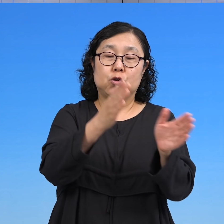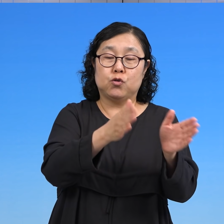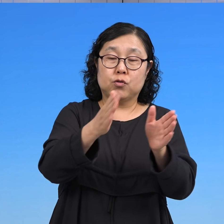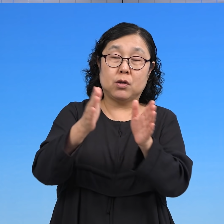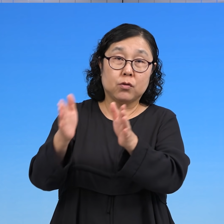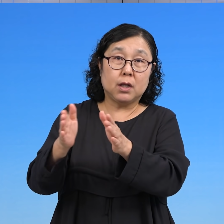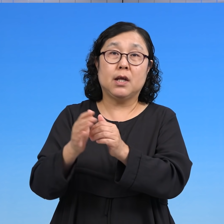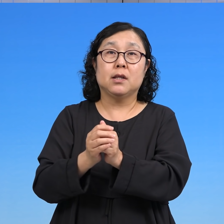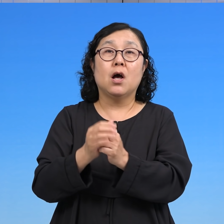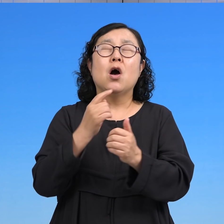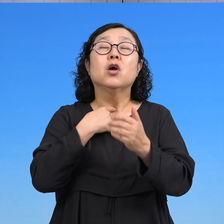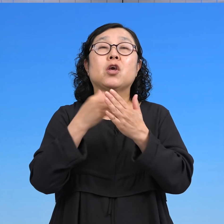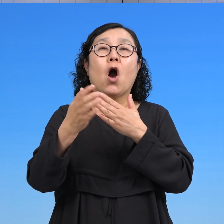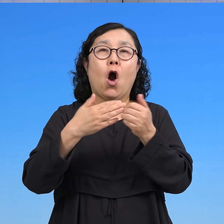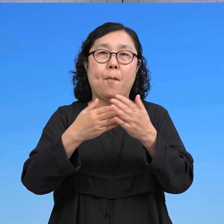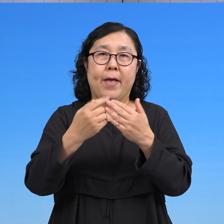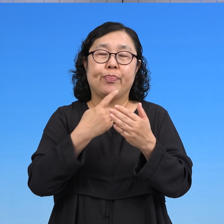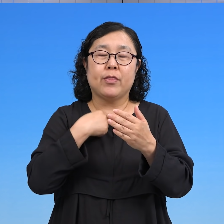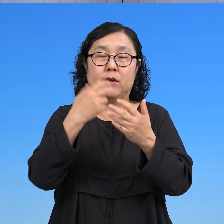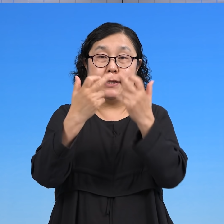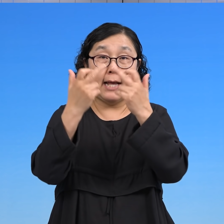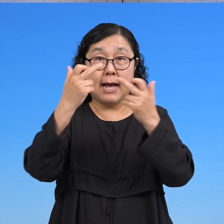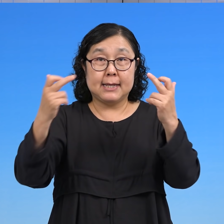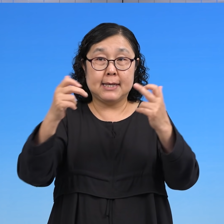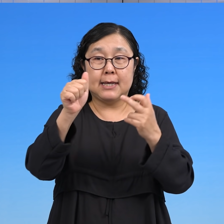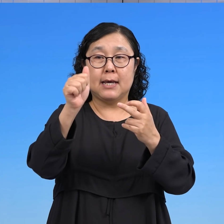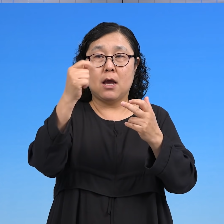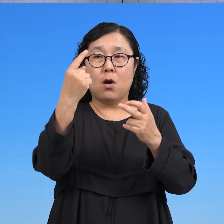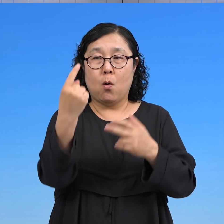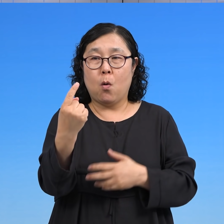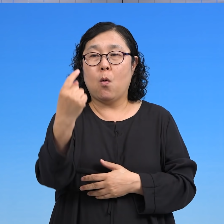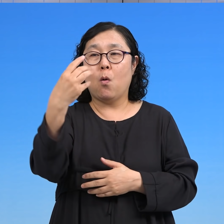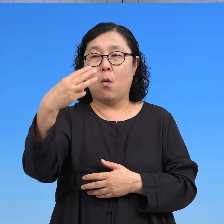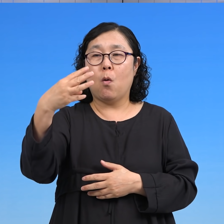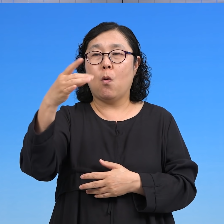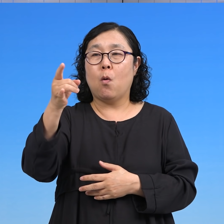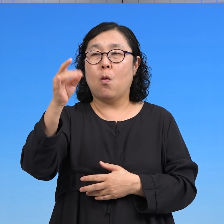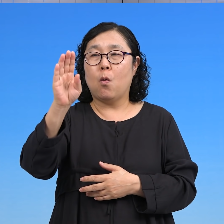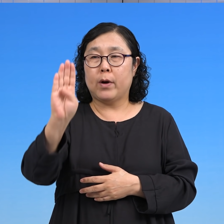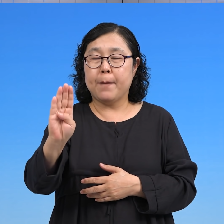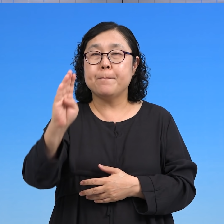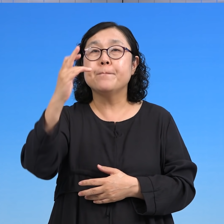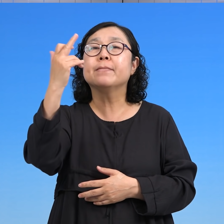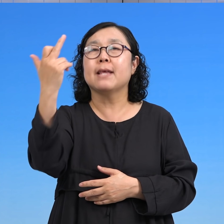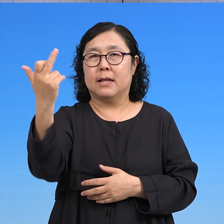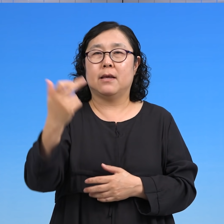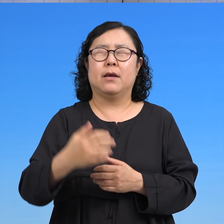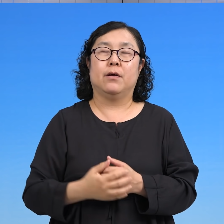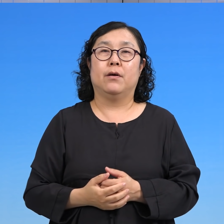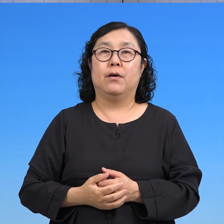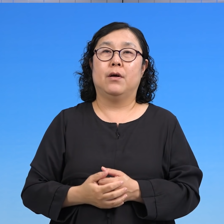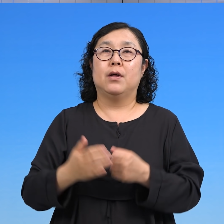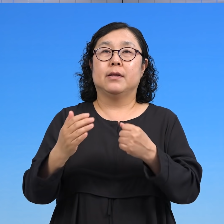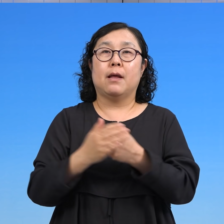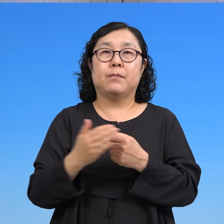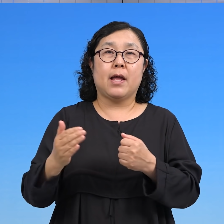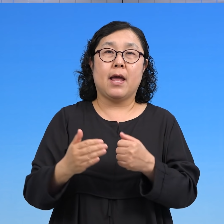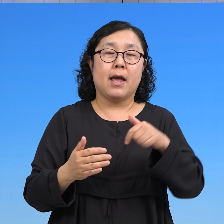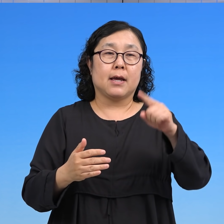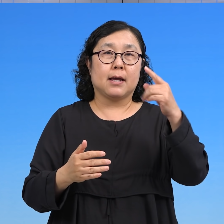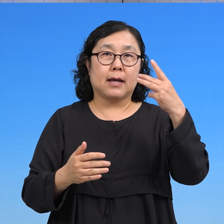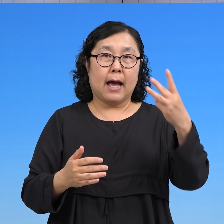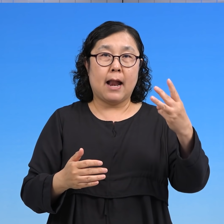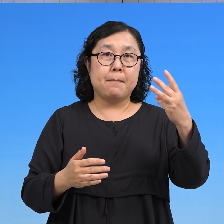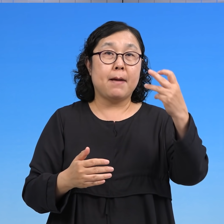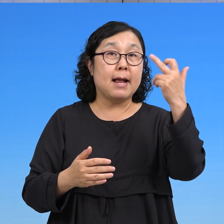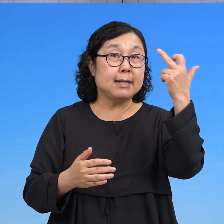그 과정에서 경험했던 산이 호렙산입니다. 그러니까 이 엘리야에게 있어서